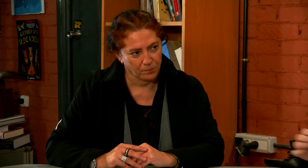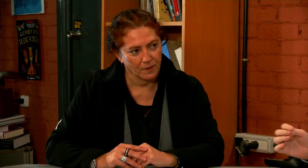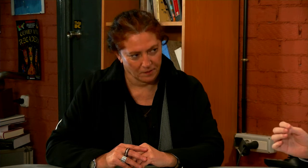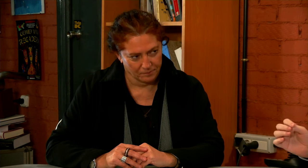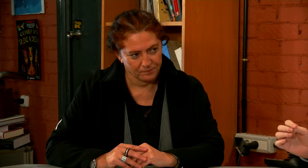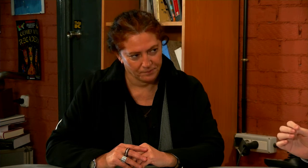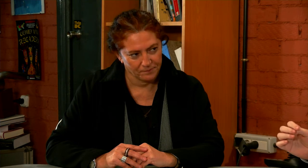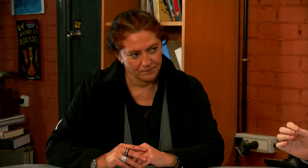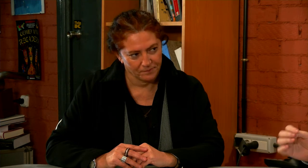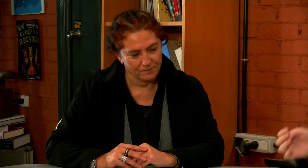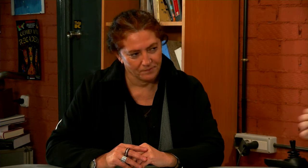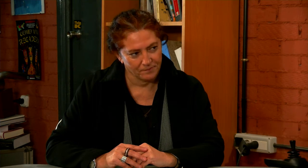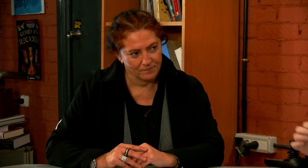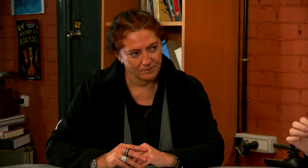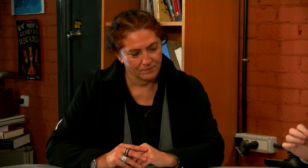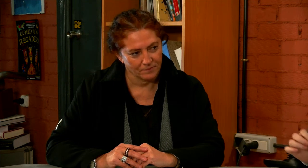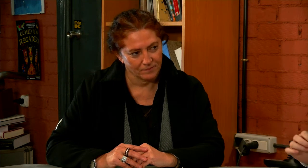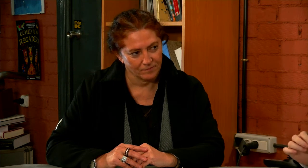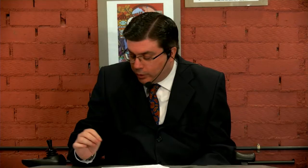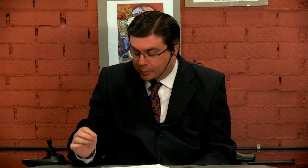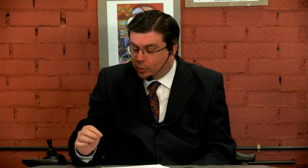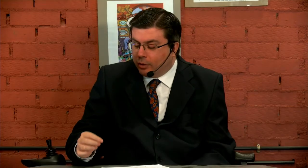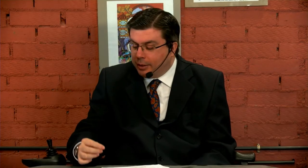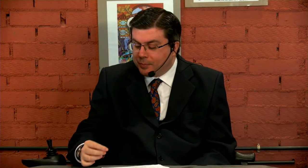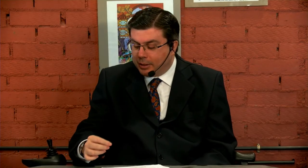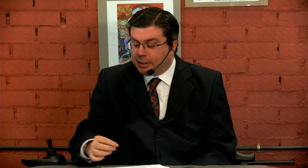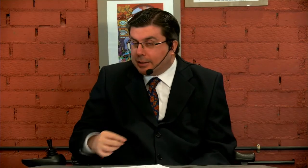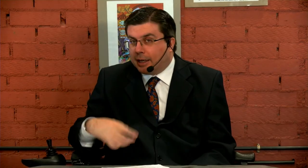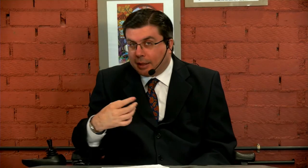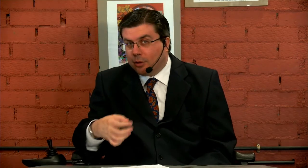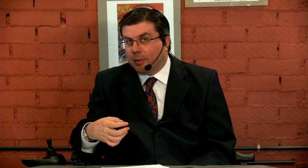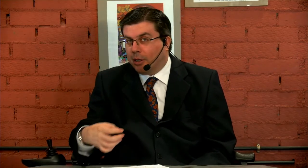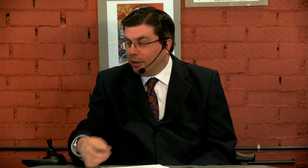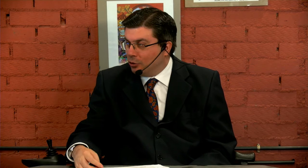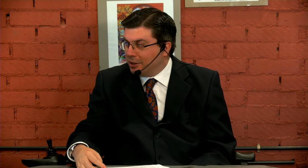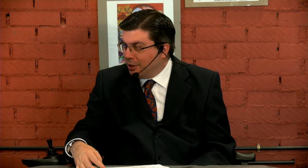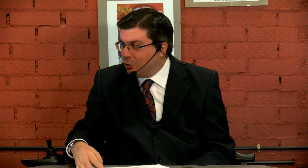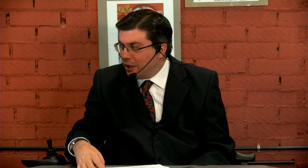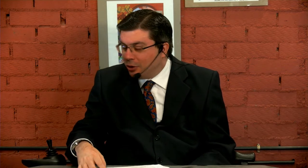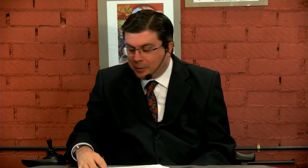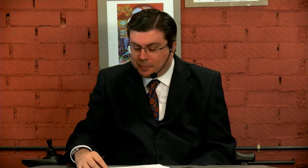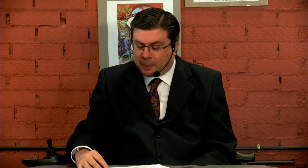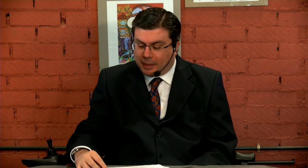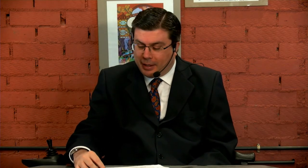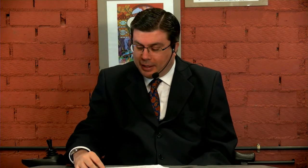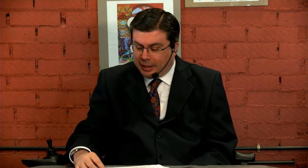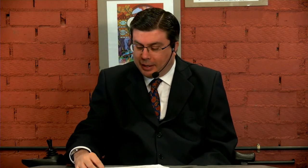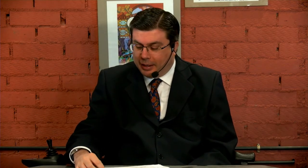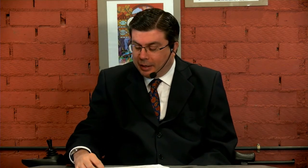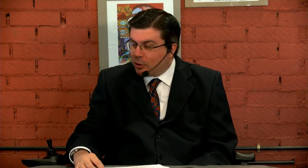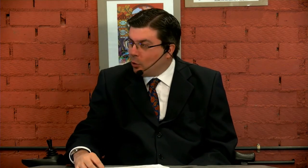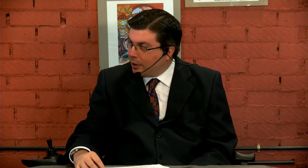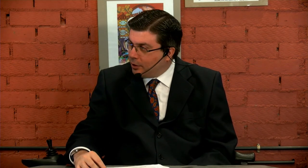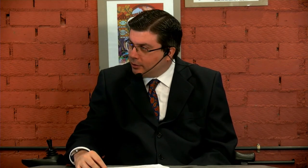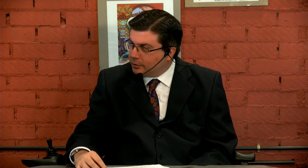cualquier otra circunstancia que, por cierto, tú no querías estudiar. Pero bueno, dicha esta aclaración para quienes nos están escuchando,